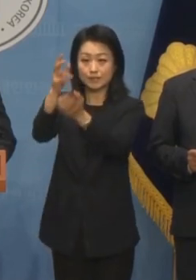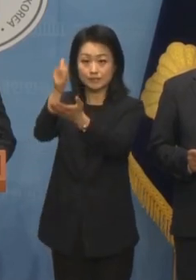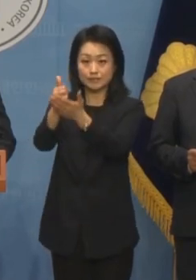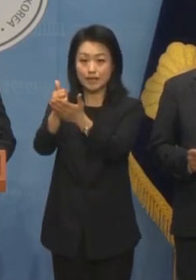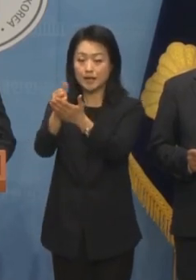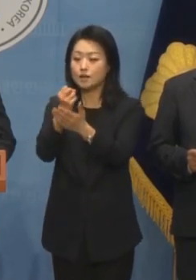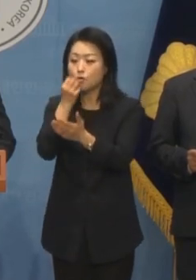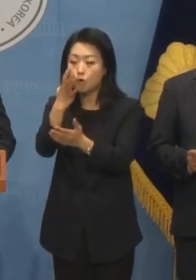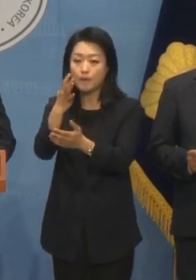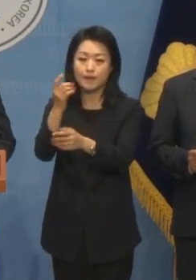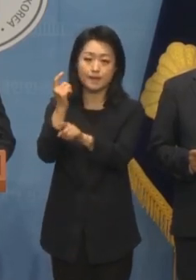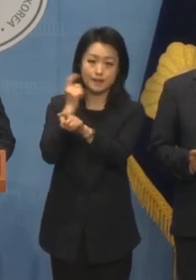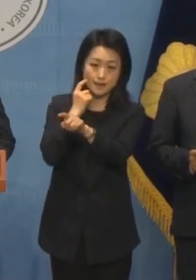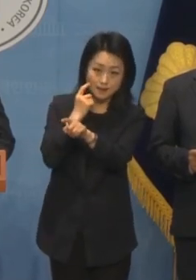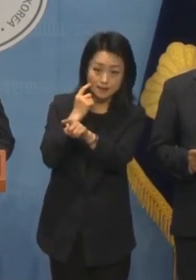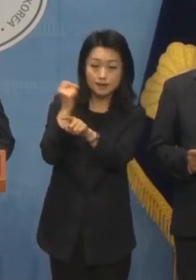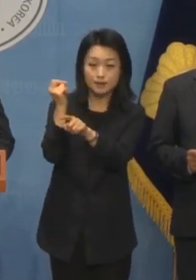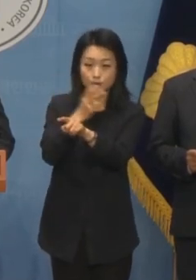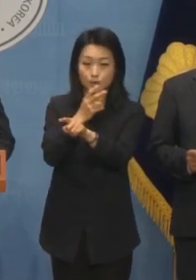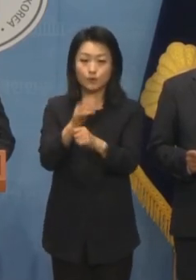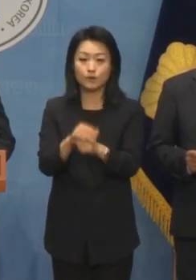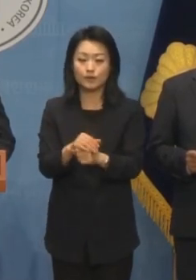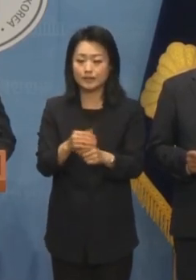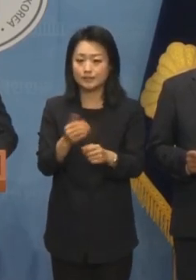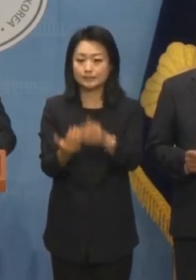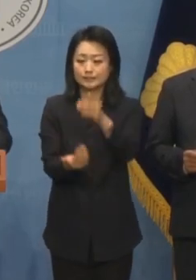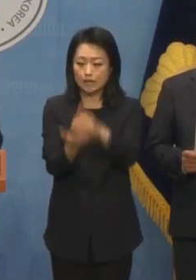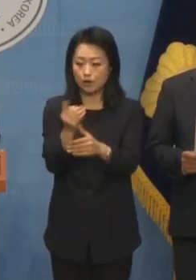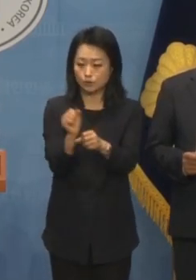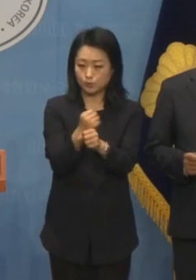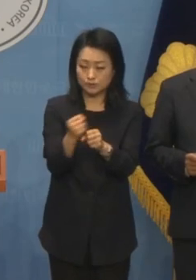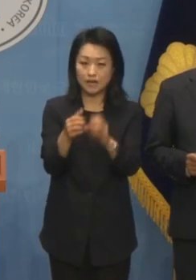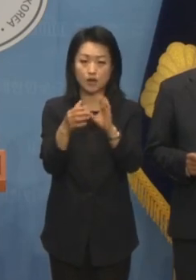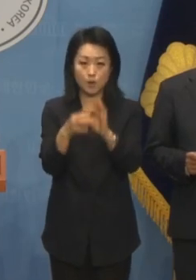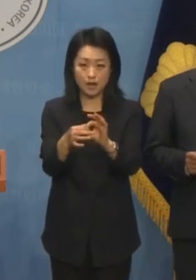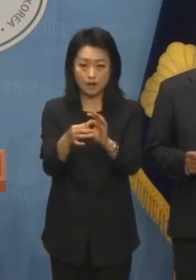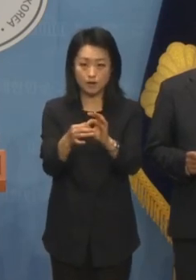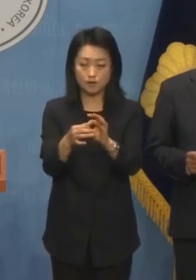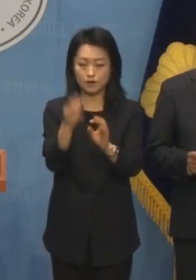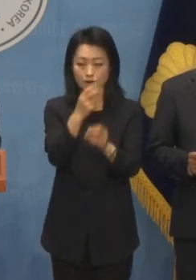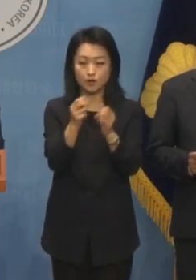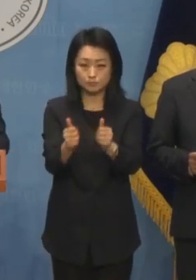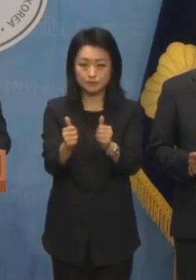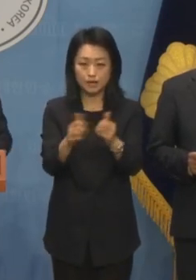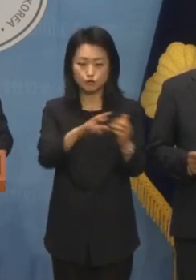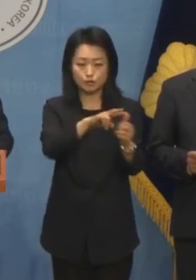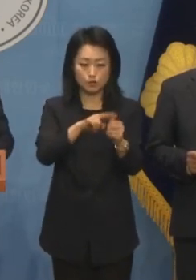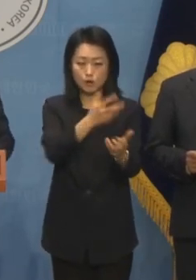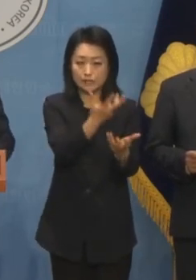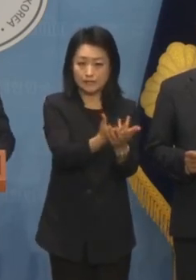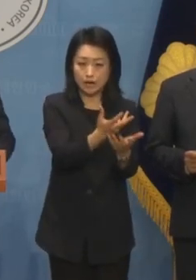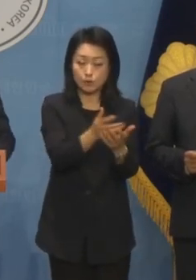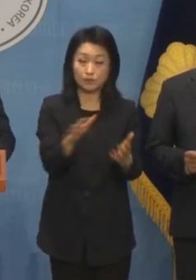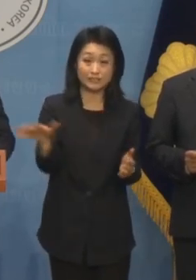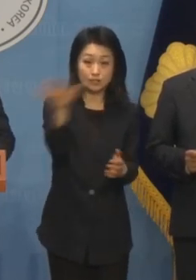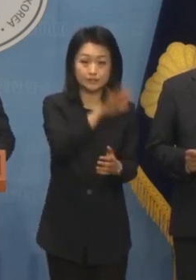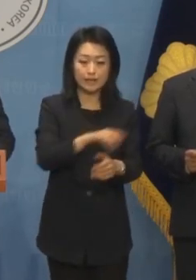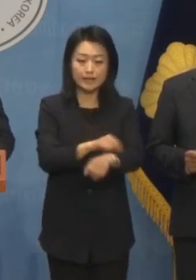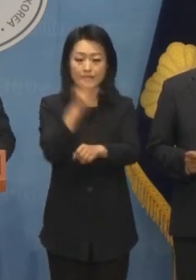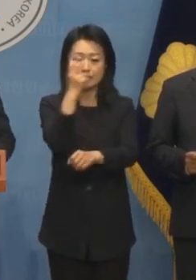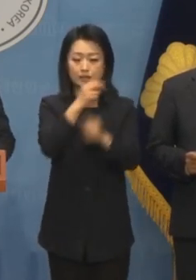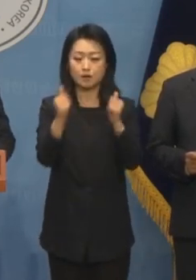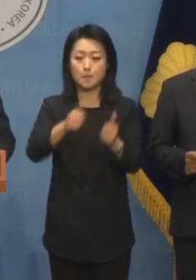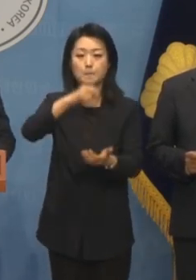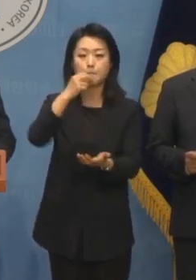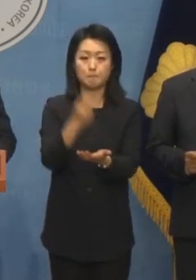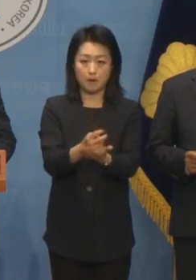번복과 검찰의 재판 거래 의혹, 사건 조작 및 불법 행위에 가담한 검사, 국정원 자료 등을 대상으로 하는 특검법